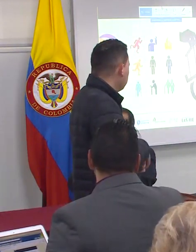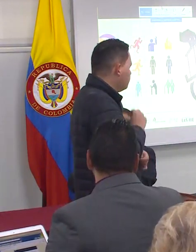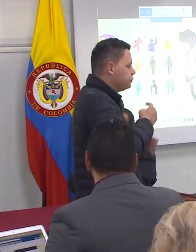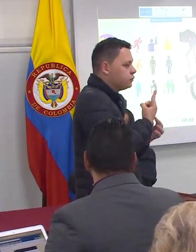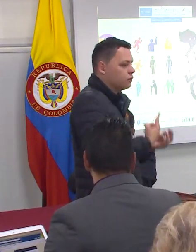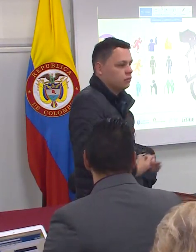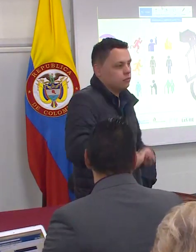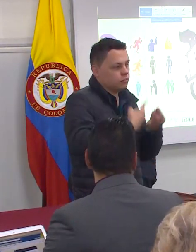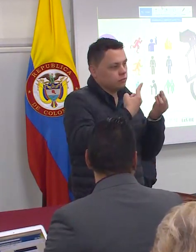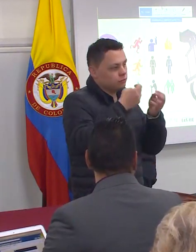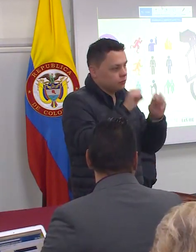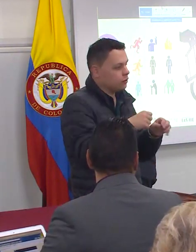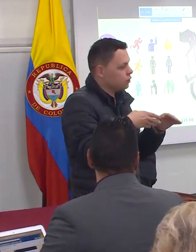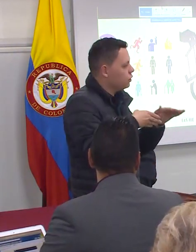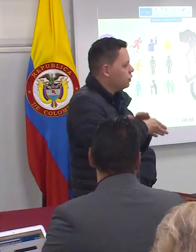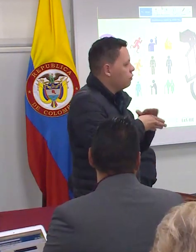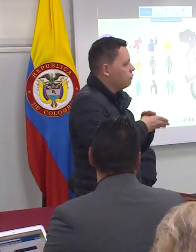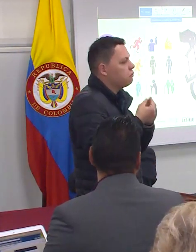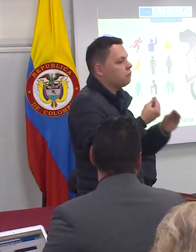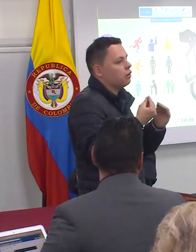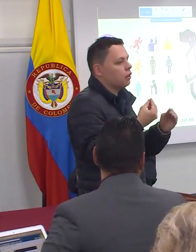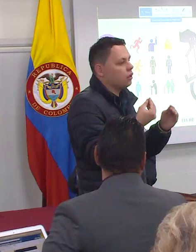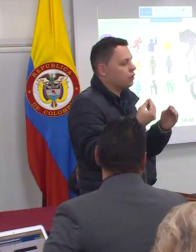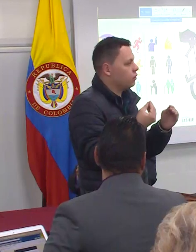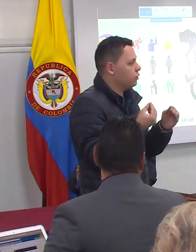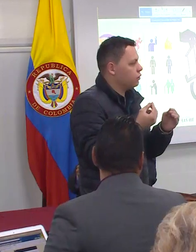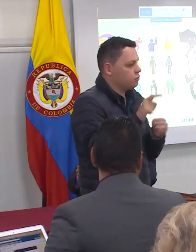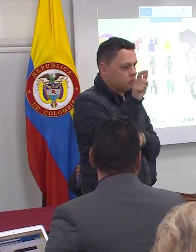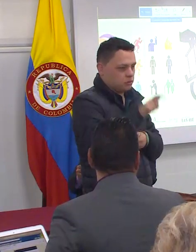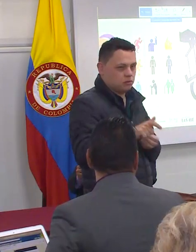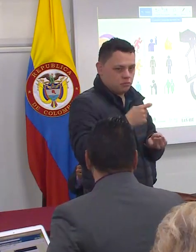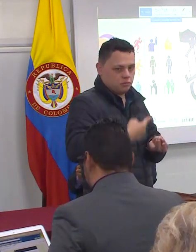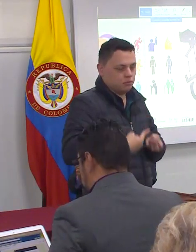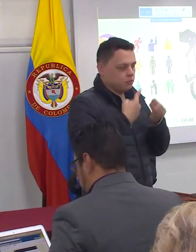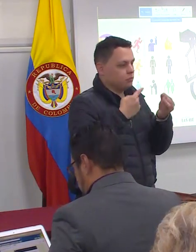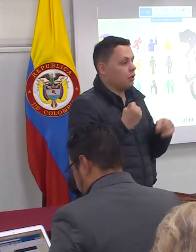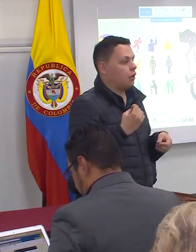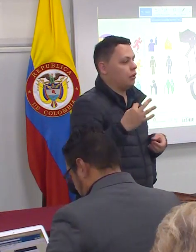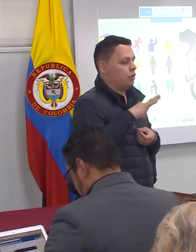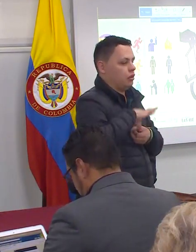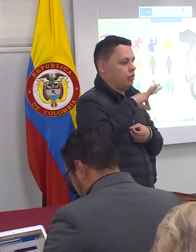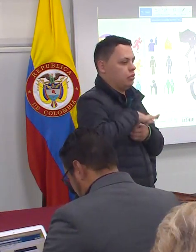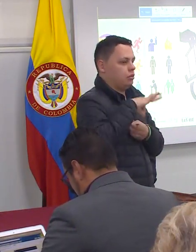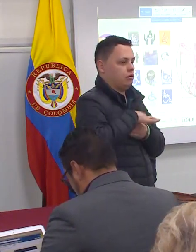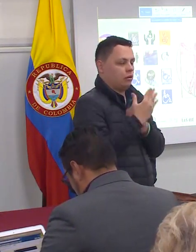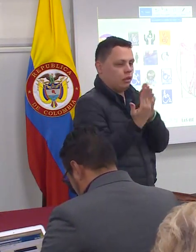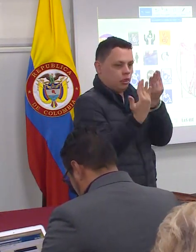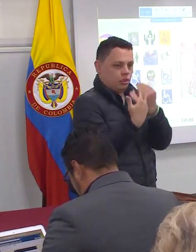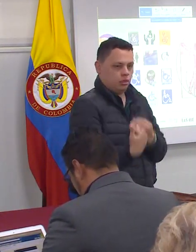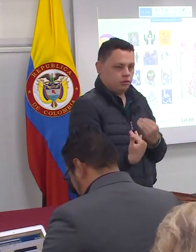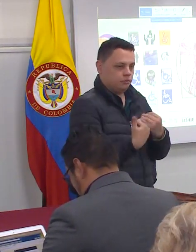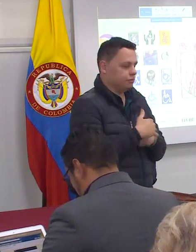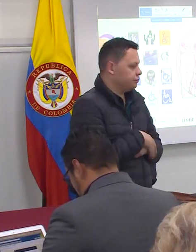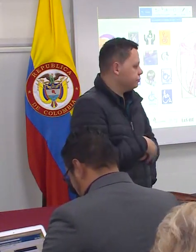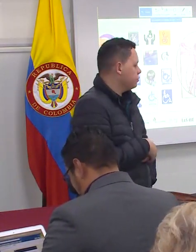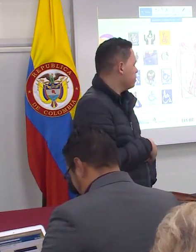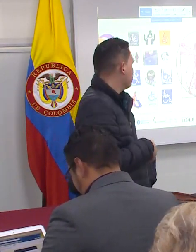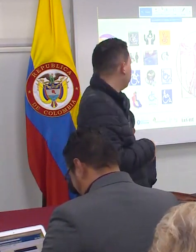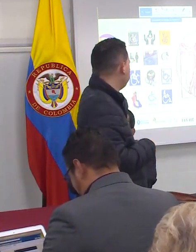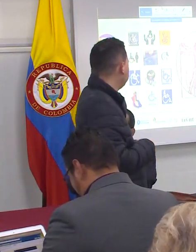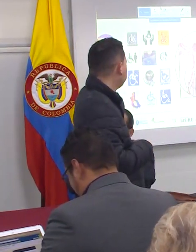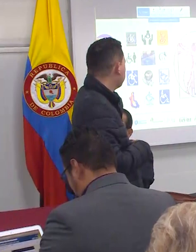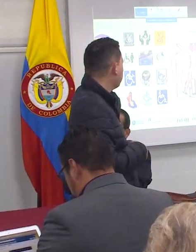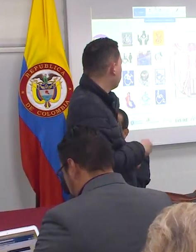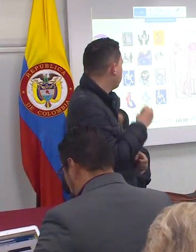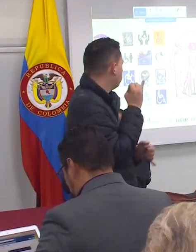políticos piensan que la accesibilidad para generar más más adendos y votos cierto y este